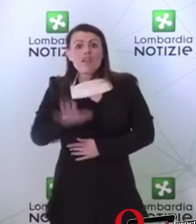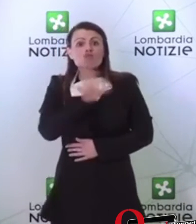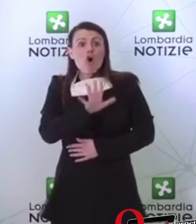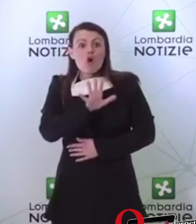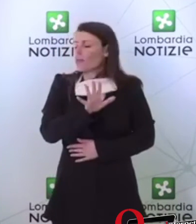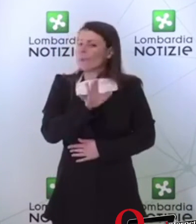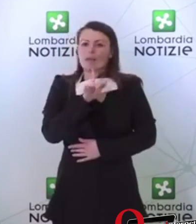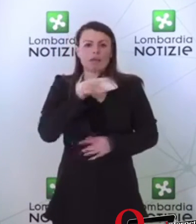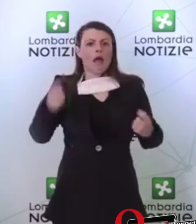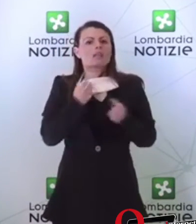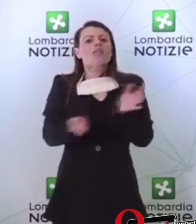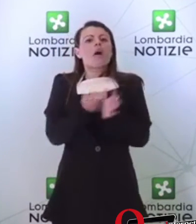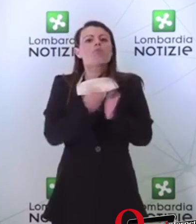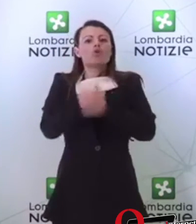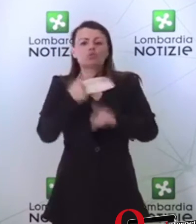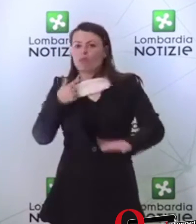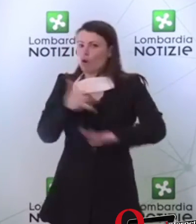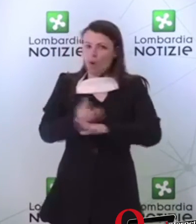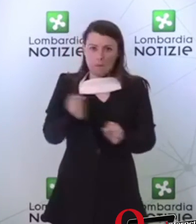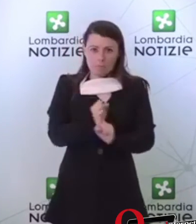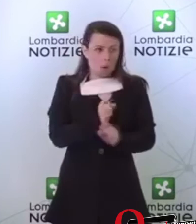fare richieste.